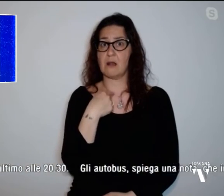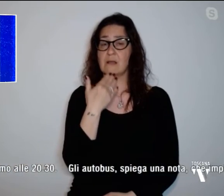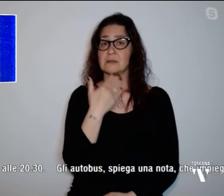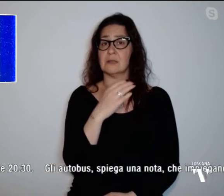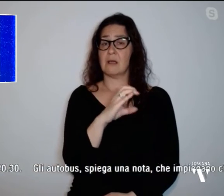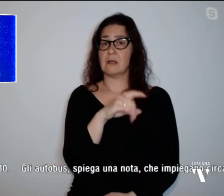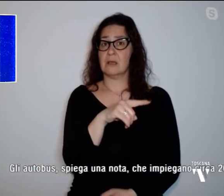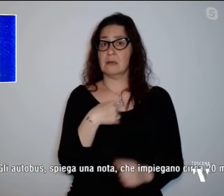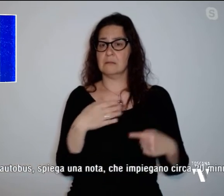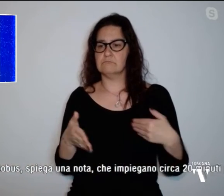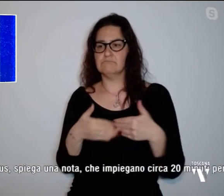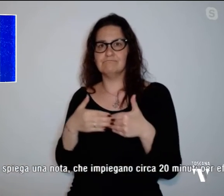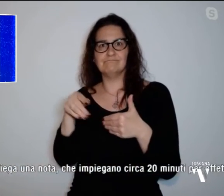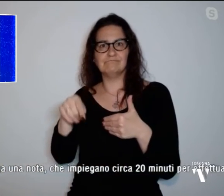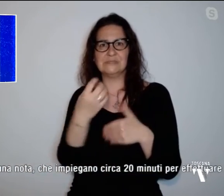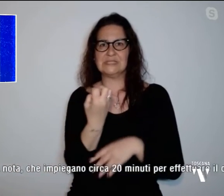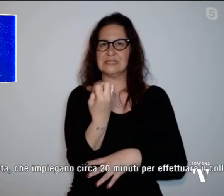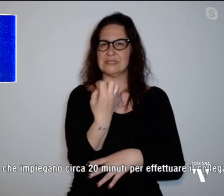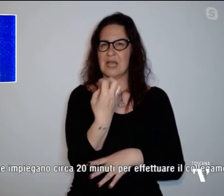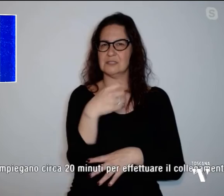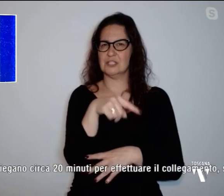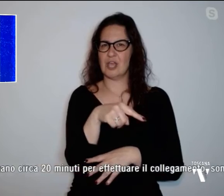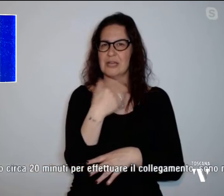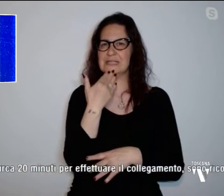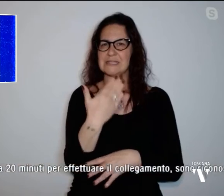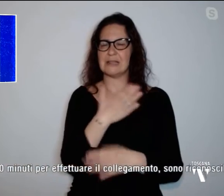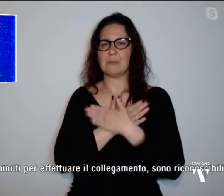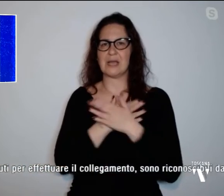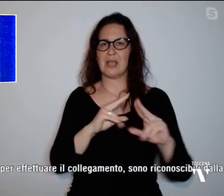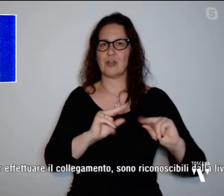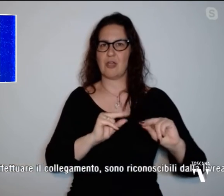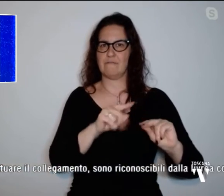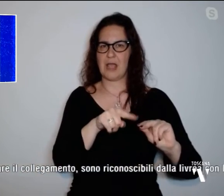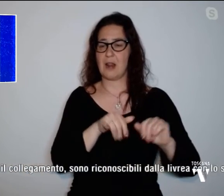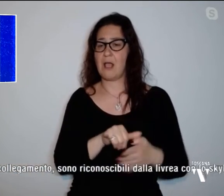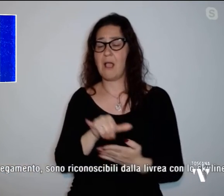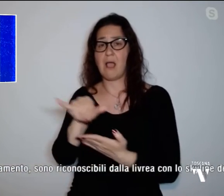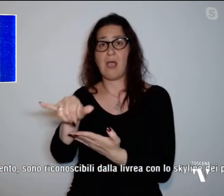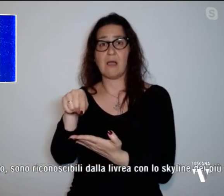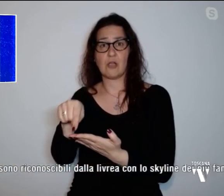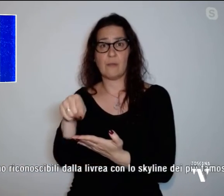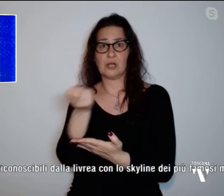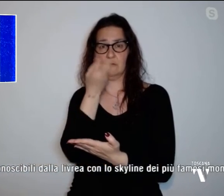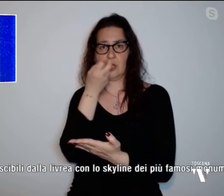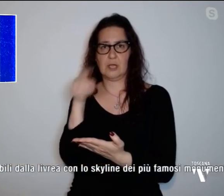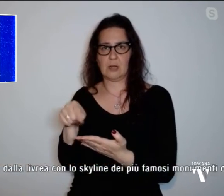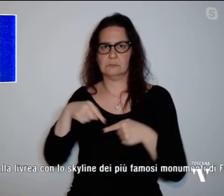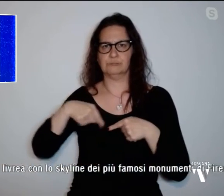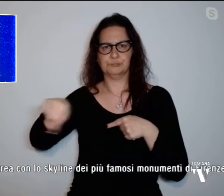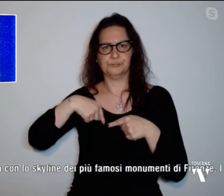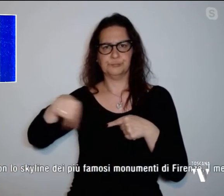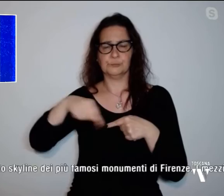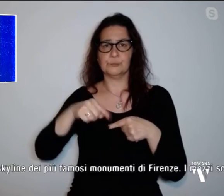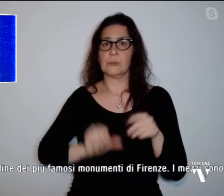adiacente la stazione di Firenze Santa Maria Novella e l'aeroporto Fiorentino. Il primo servizio